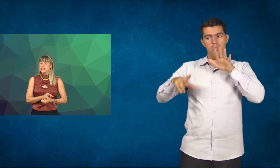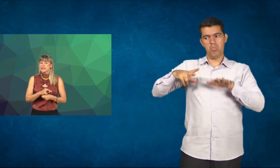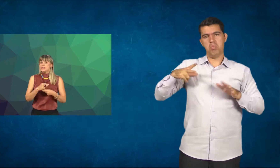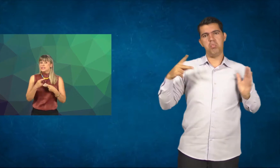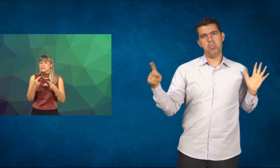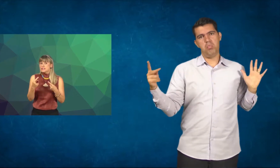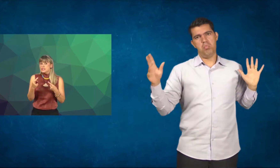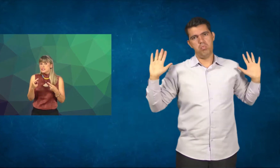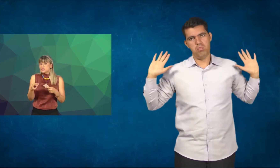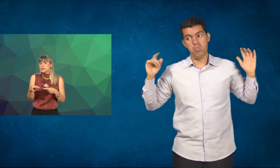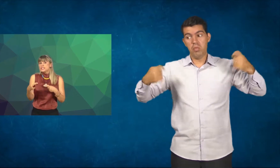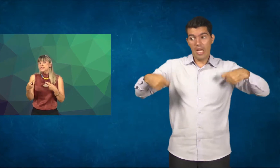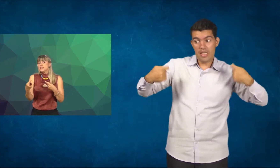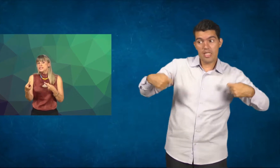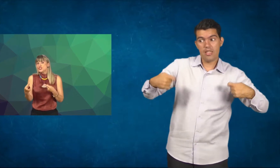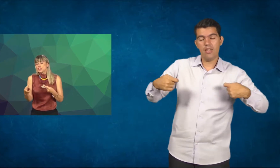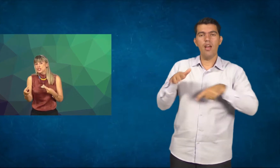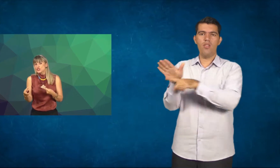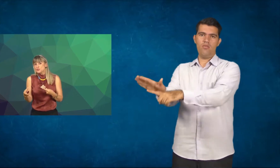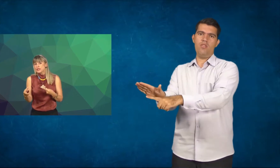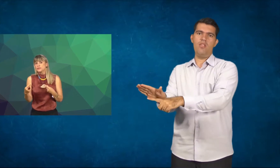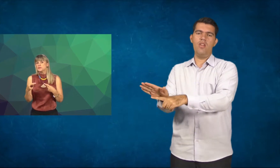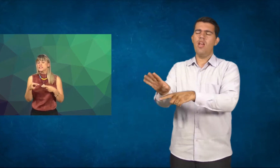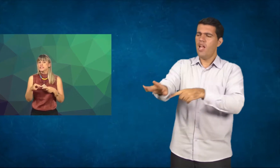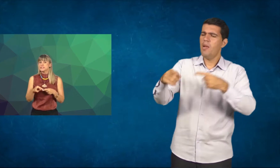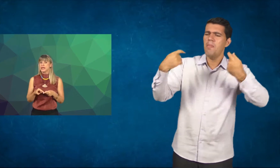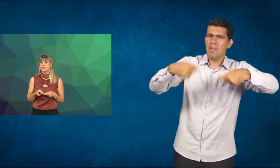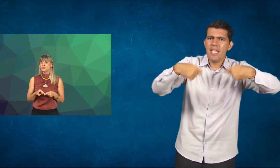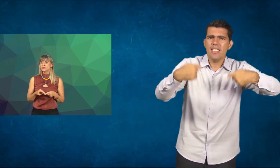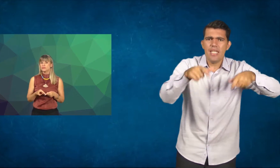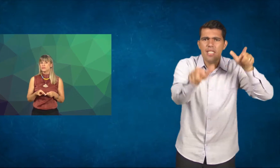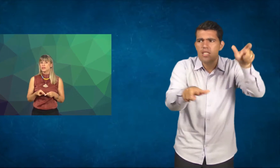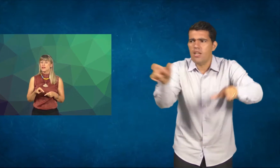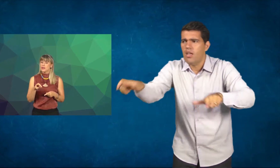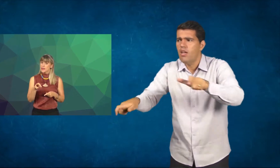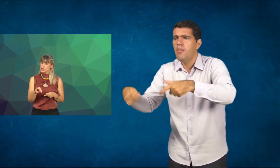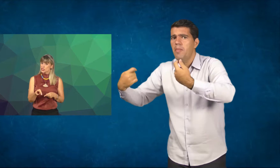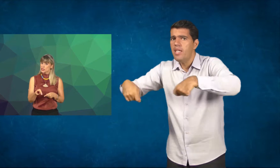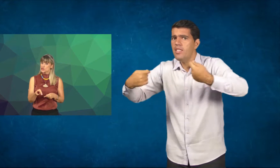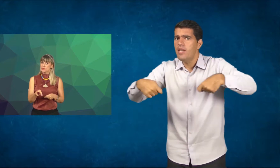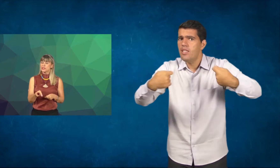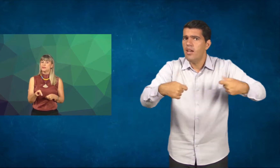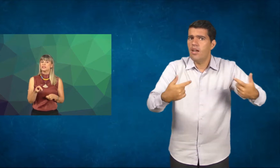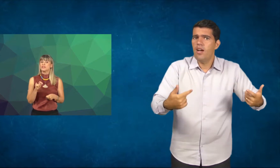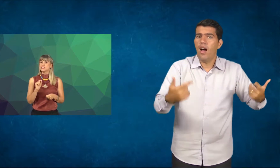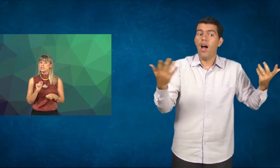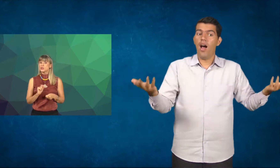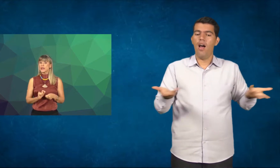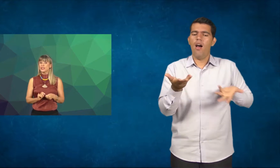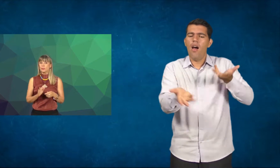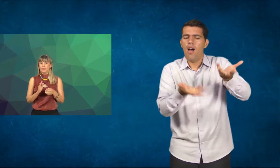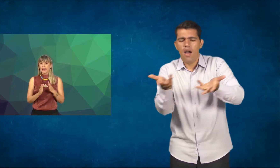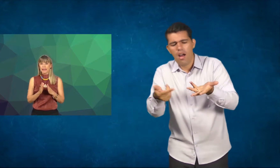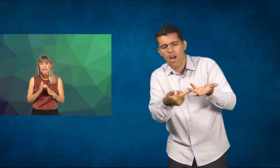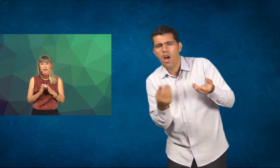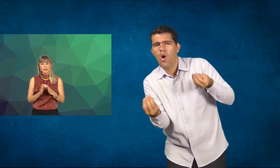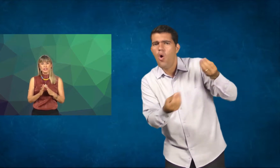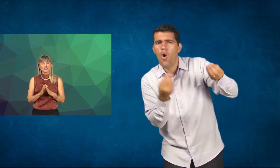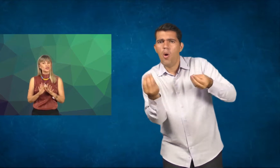necessidade. Se precisa de atendimento especializado, este atendimento ele deve ser